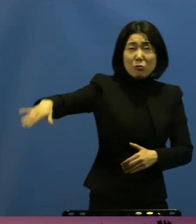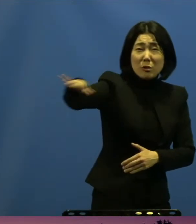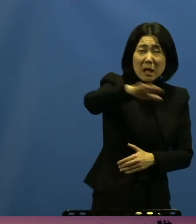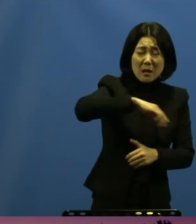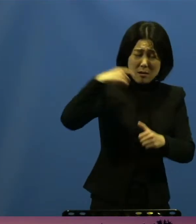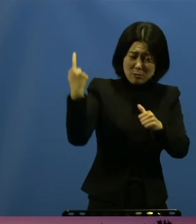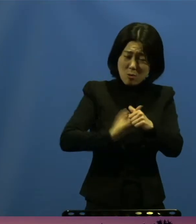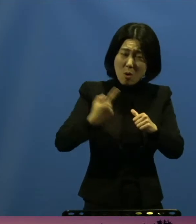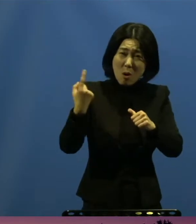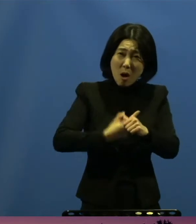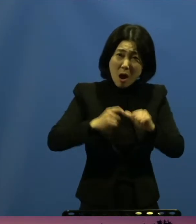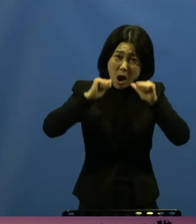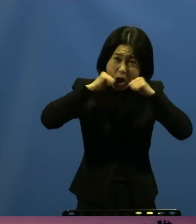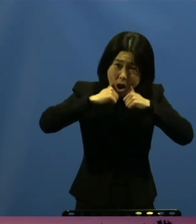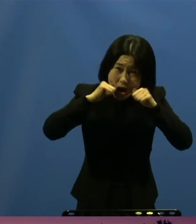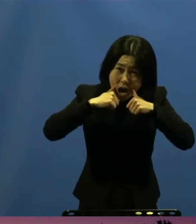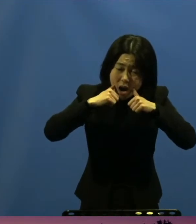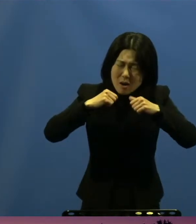우리를